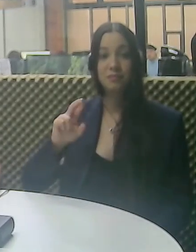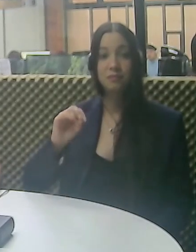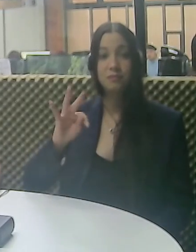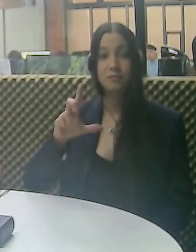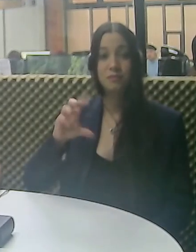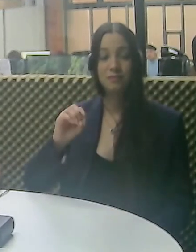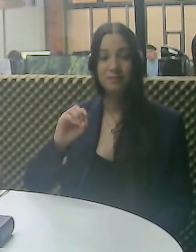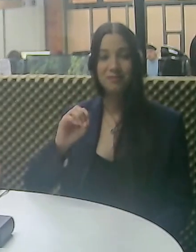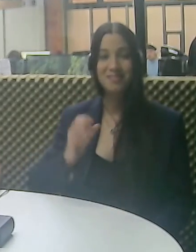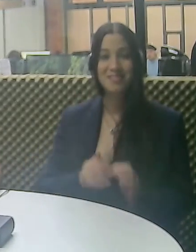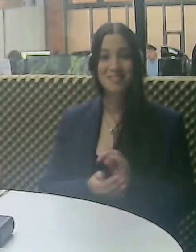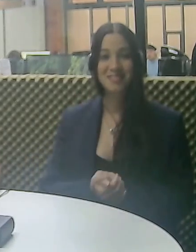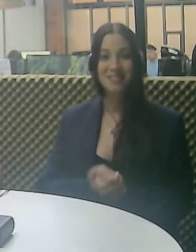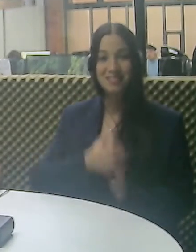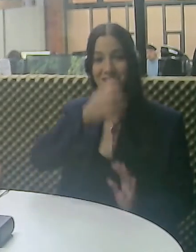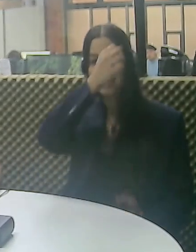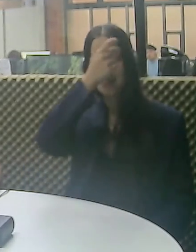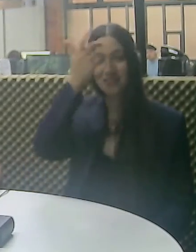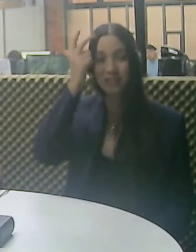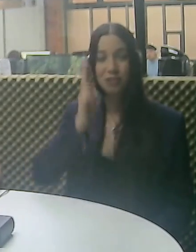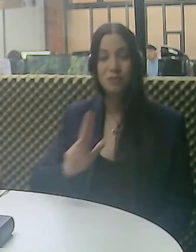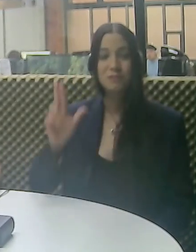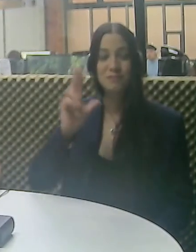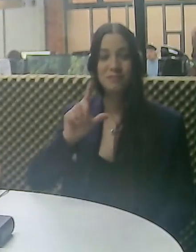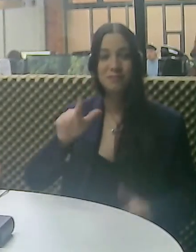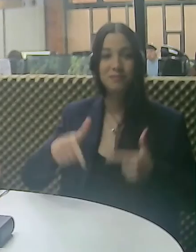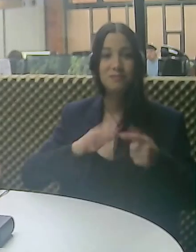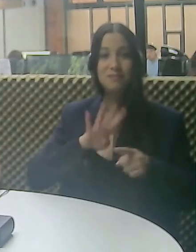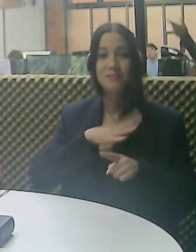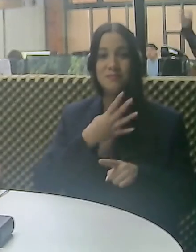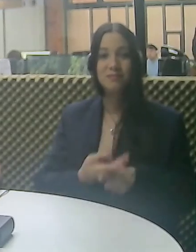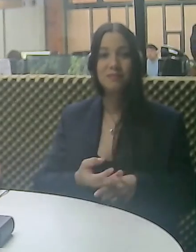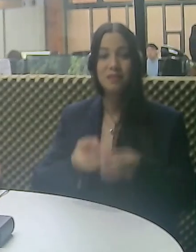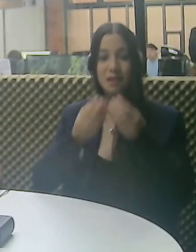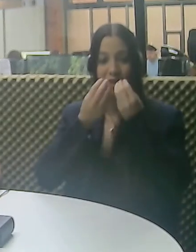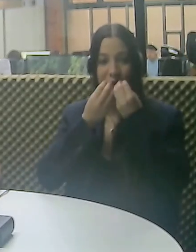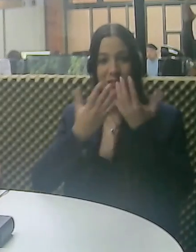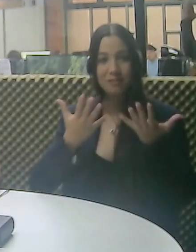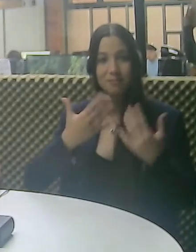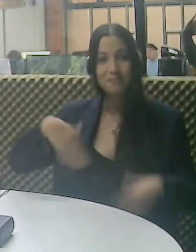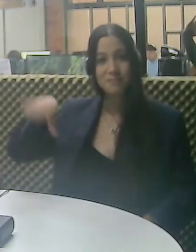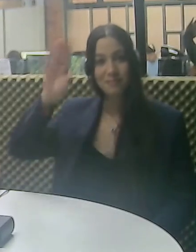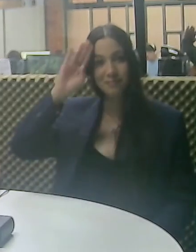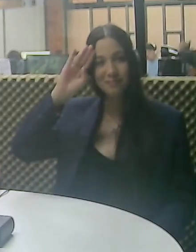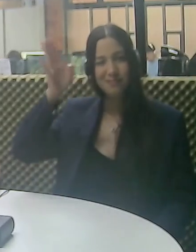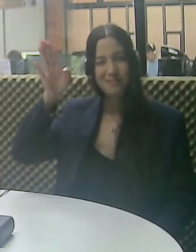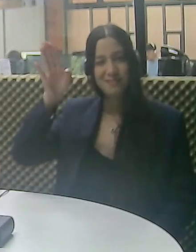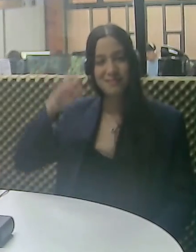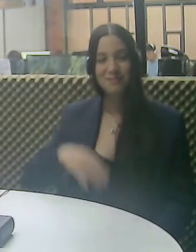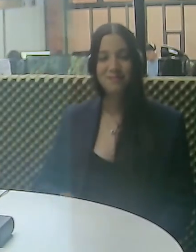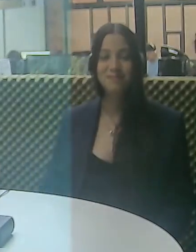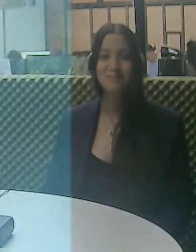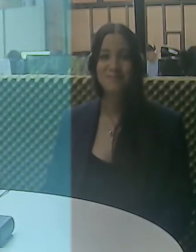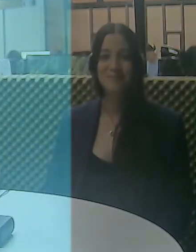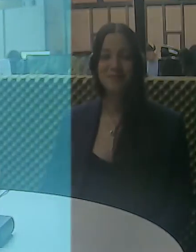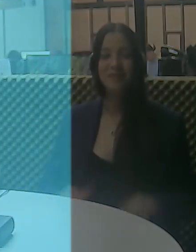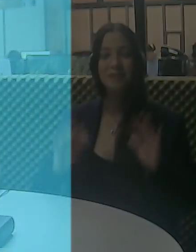Marco Túlio de Castro Kalimann. Prefeitura de Uberlândia. Fazer mais, fazer bem. Até a